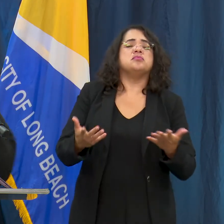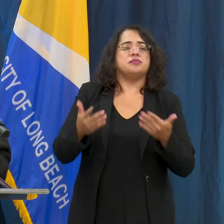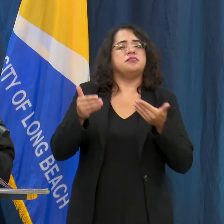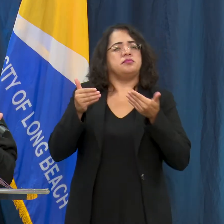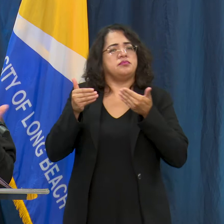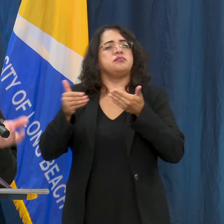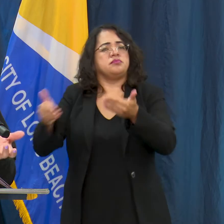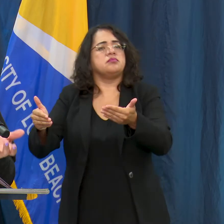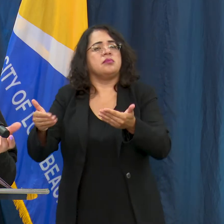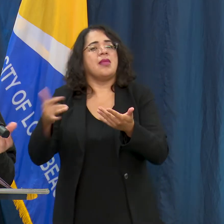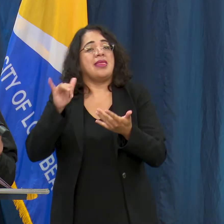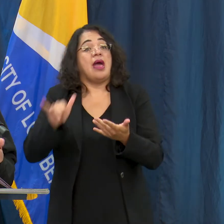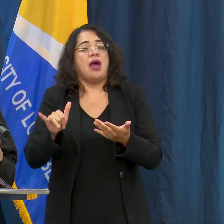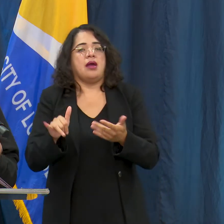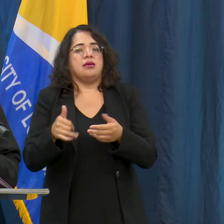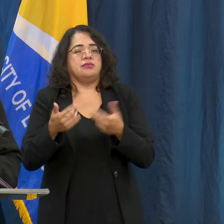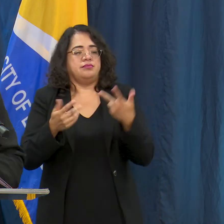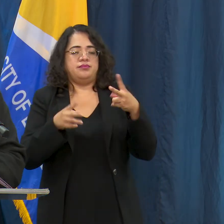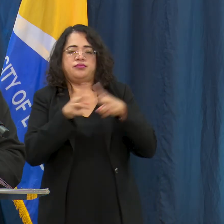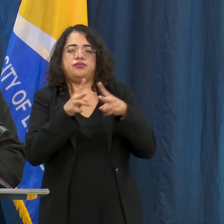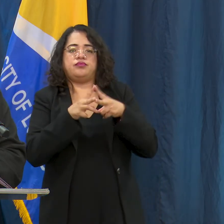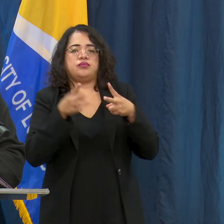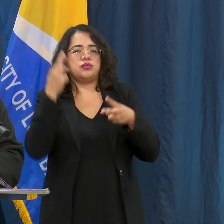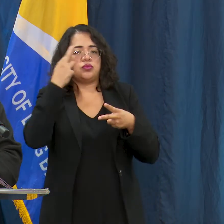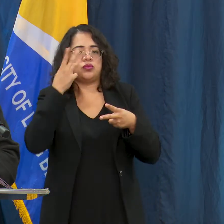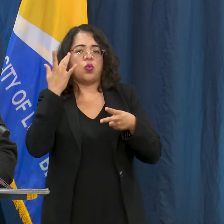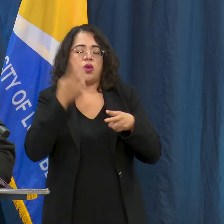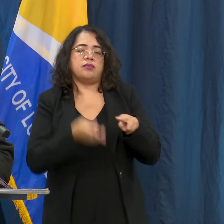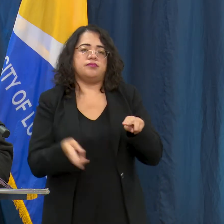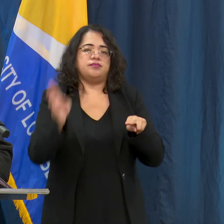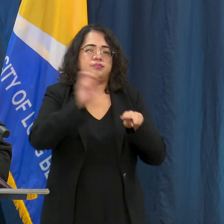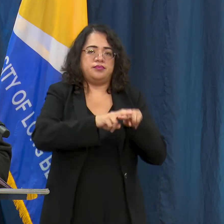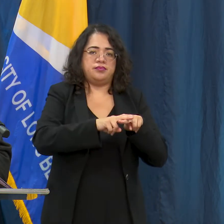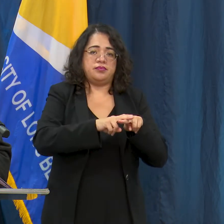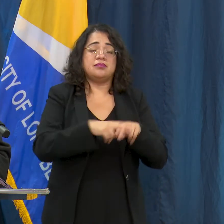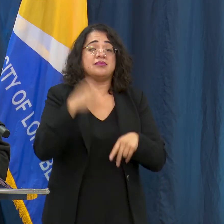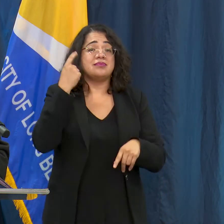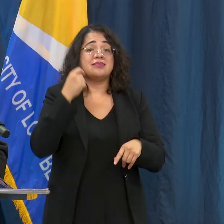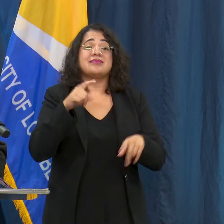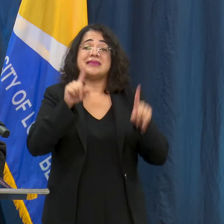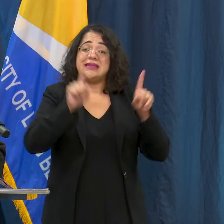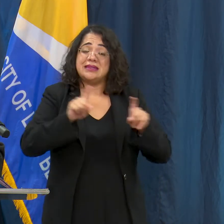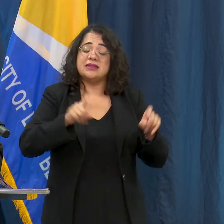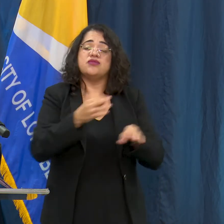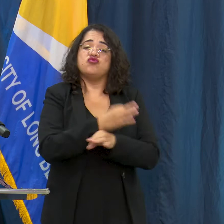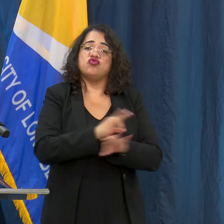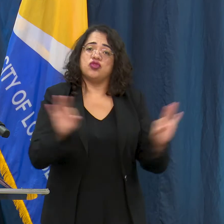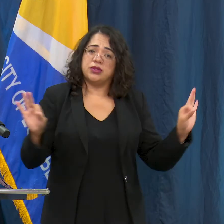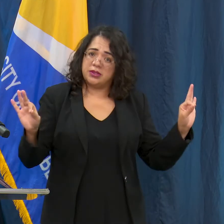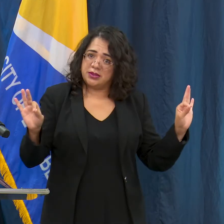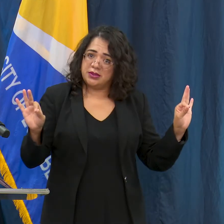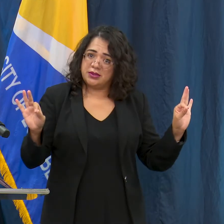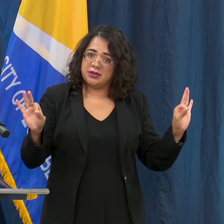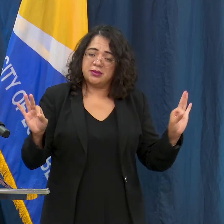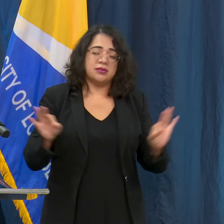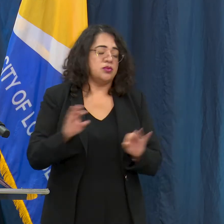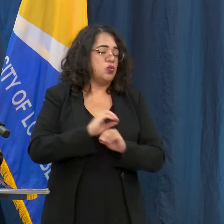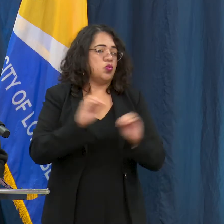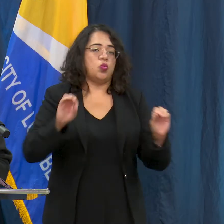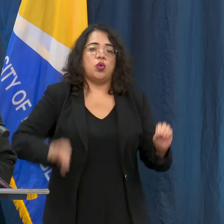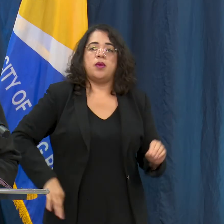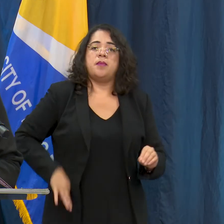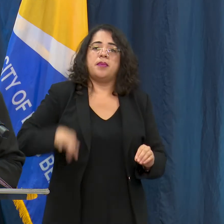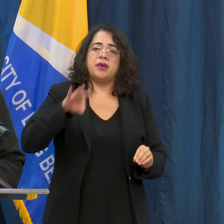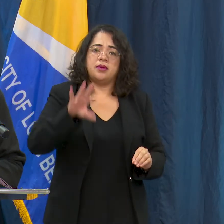teniendo resultados para más personas. Ofrecemos pruebas gratuitas del coronavirus para todas las personas que